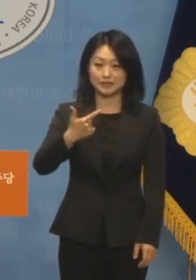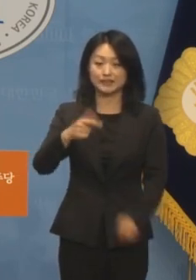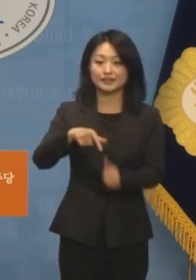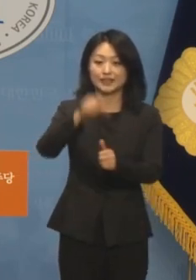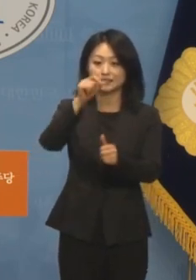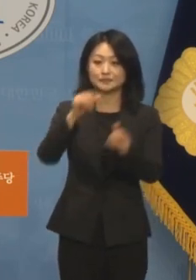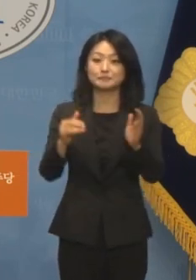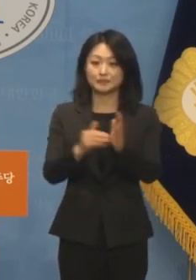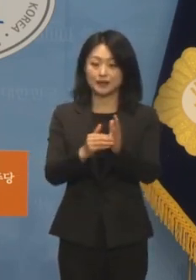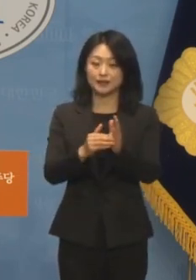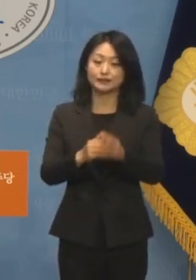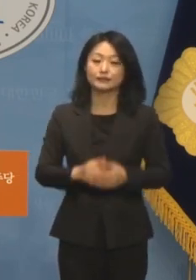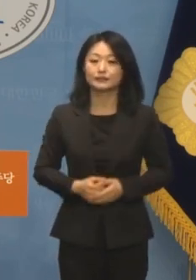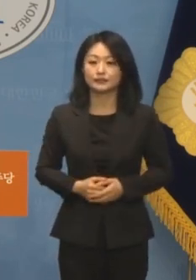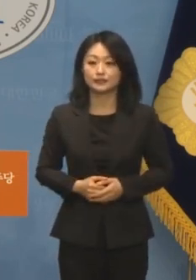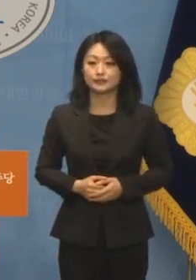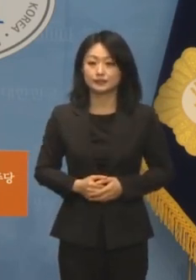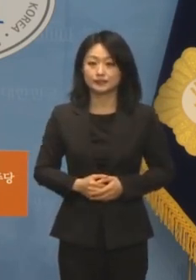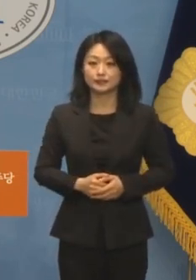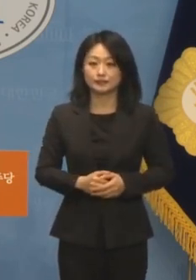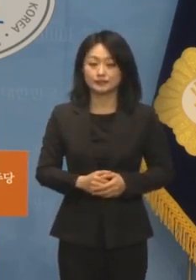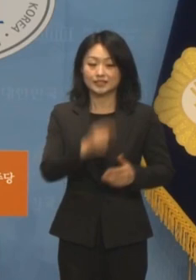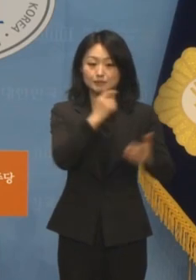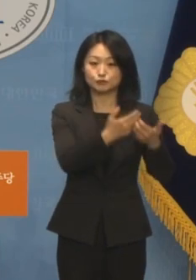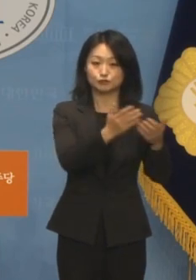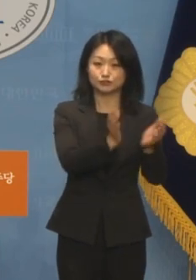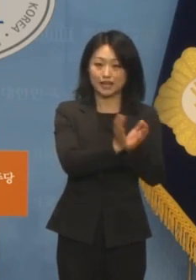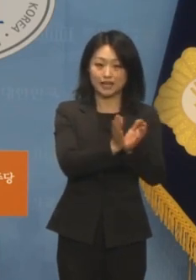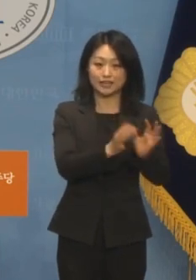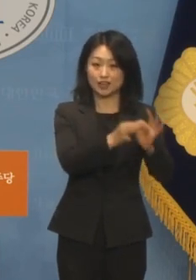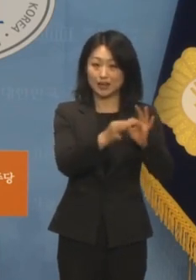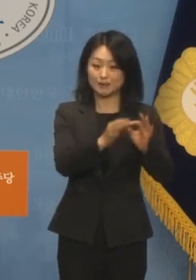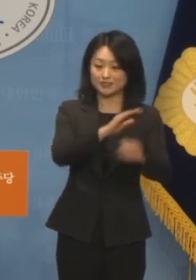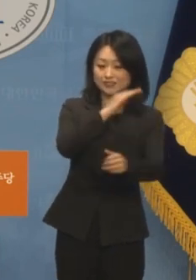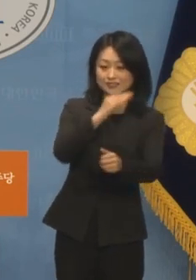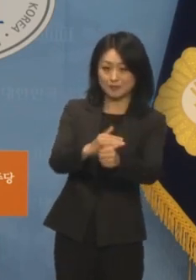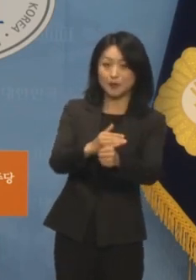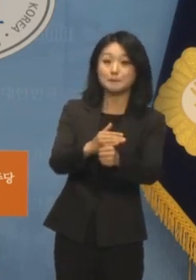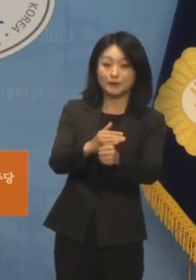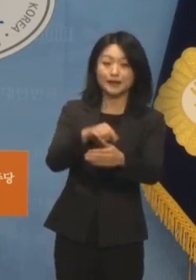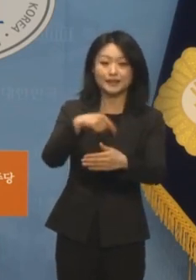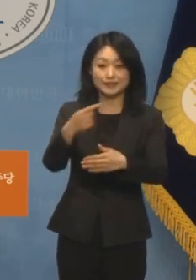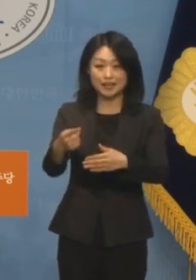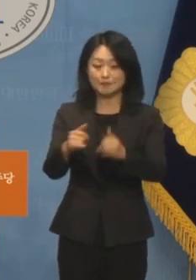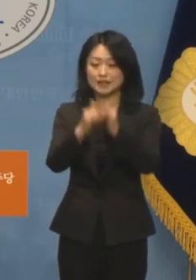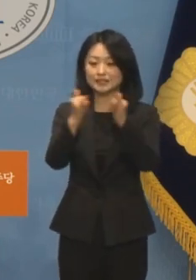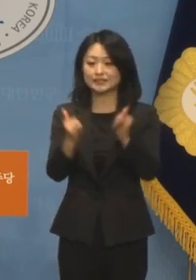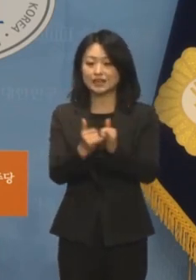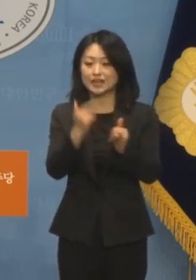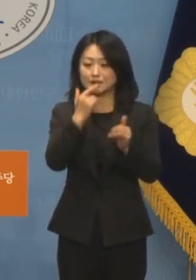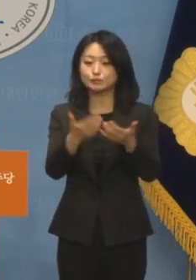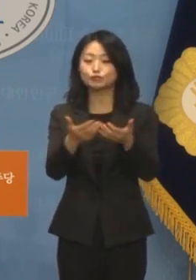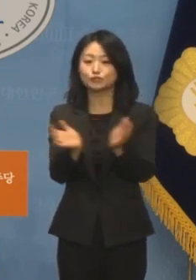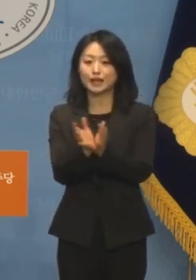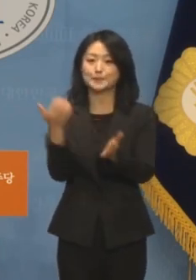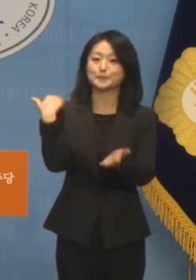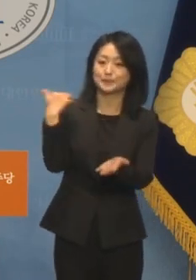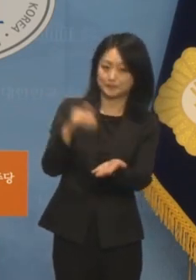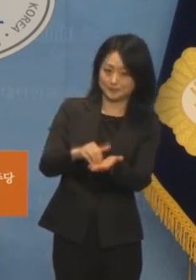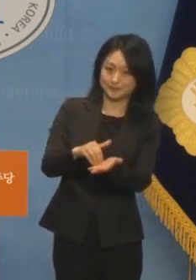이후 빠른 제명 절차 과정을 거쳐 현재 사회민주당으로 복귀하였습니다.